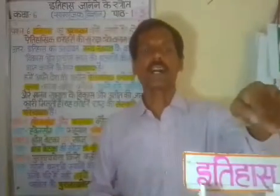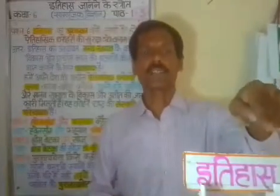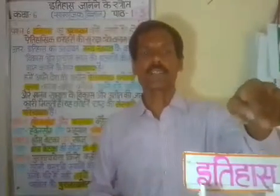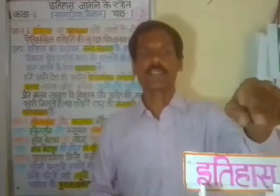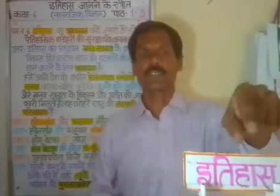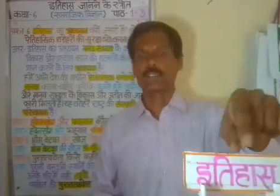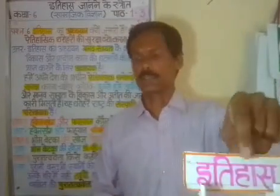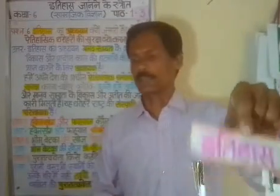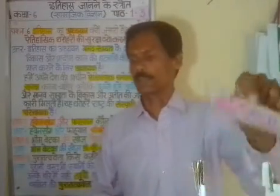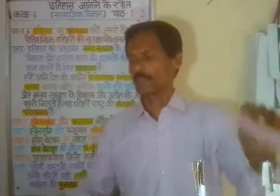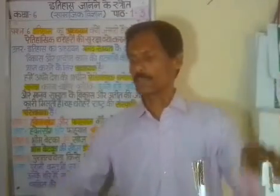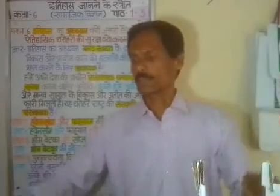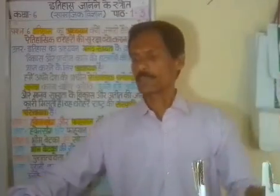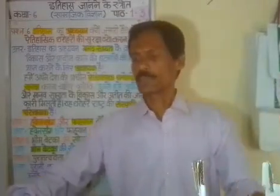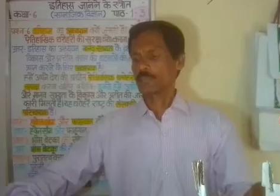इतिहास